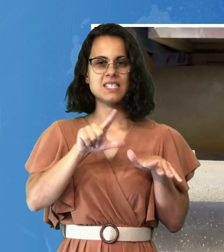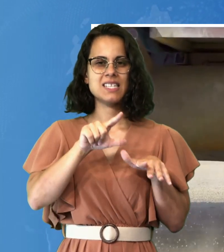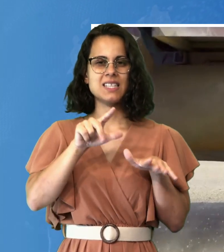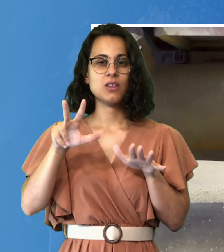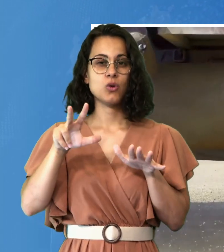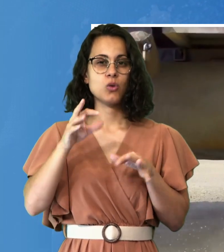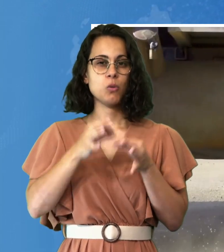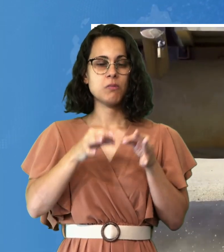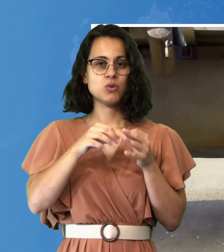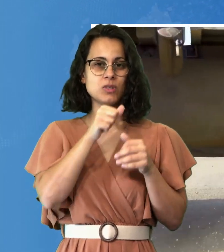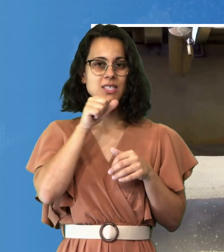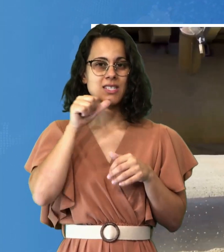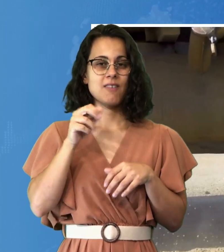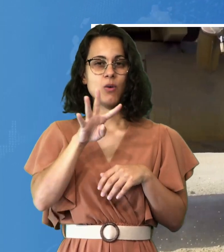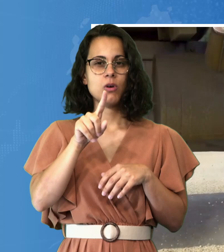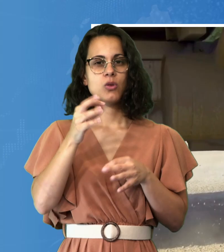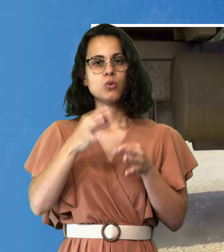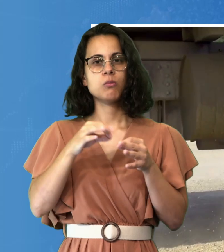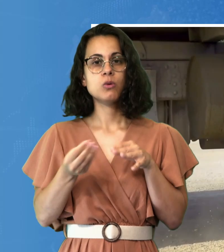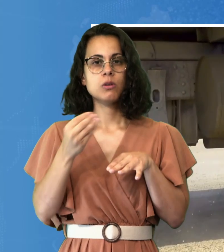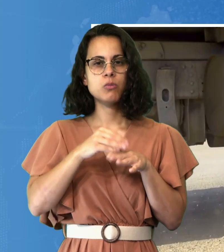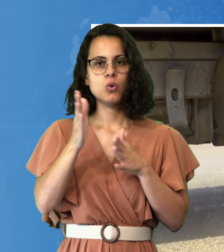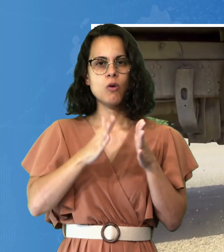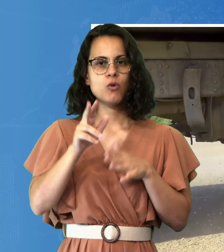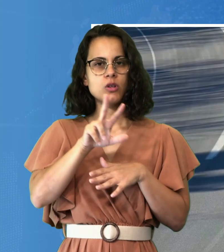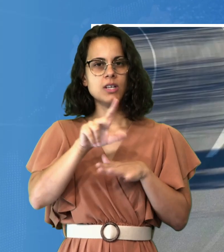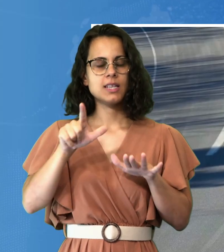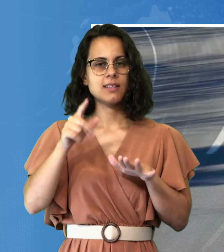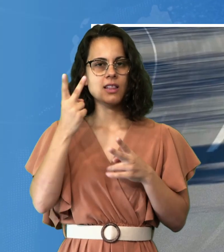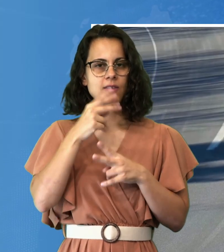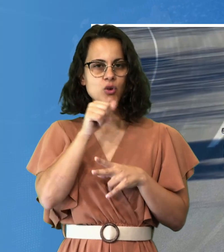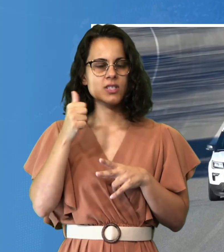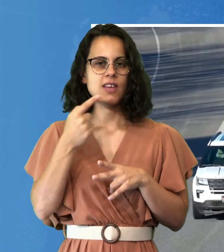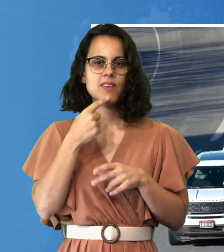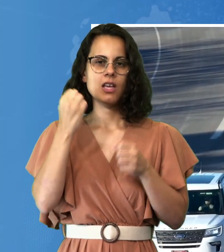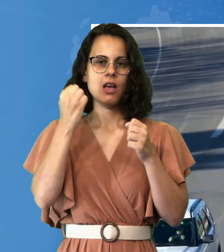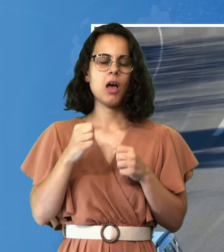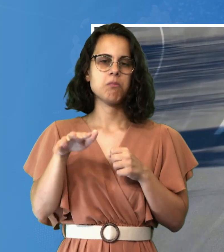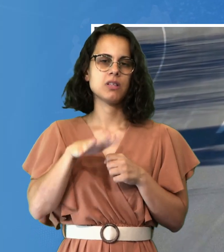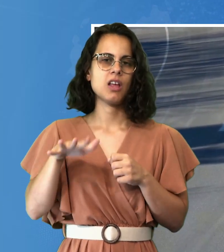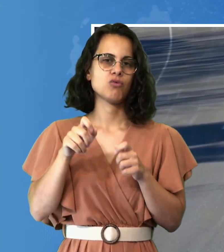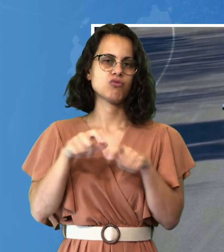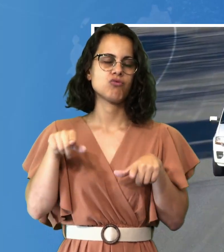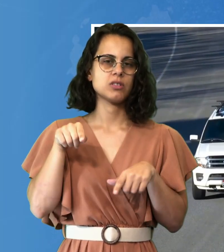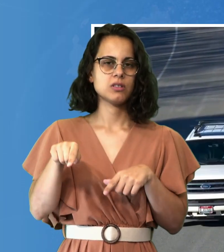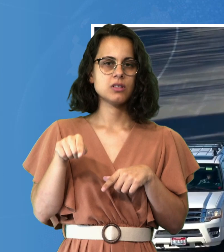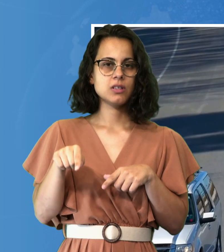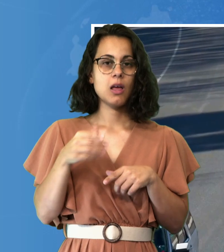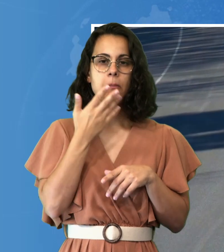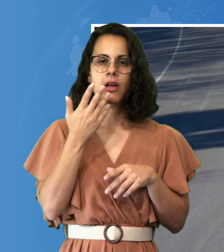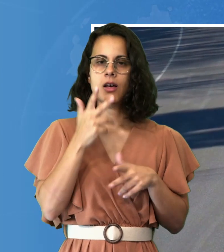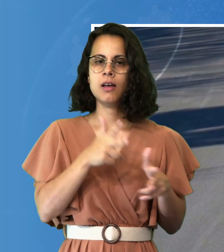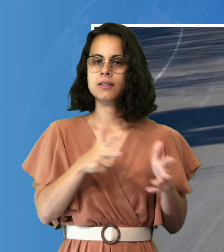ben 41 in più rispetto ai 37 necessari a chi vive in zone non montane. La carenza di infrastrutture compromette